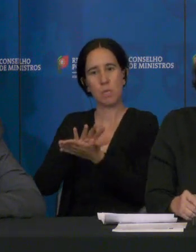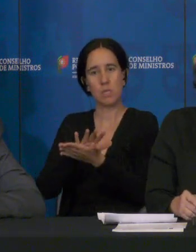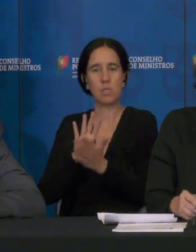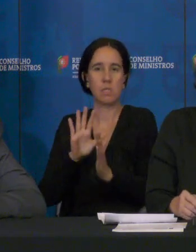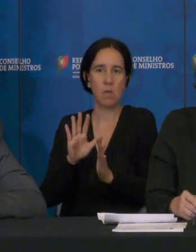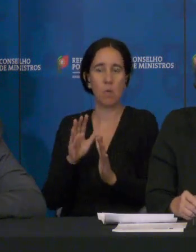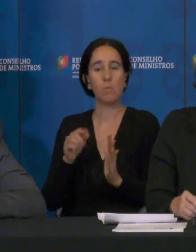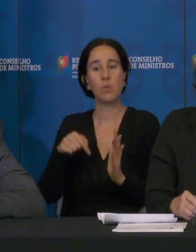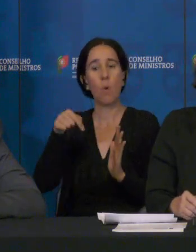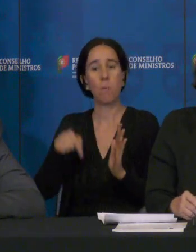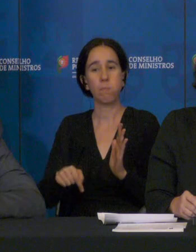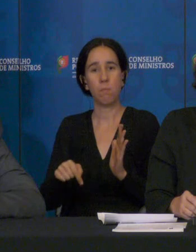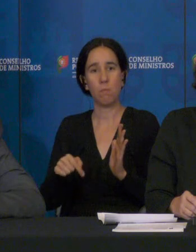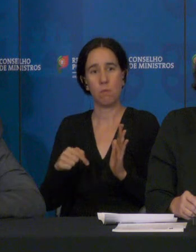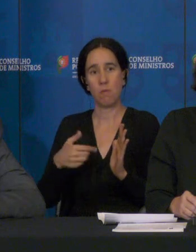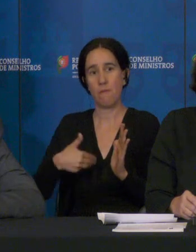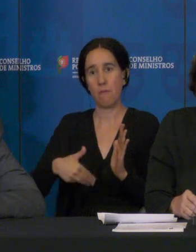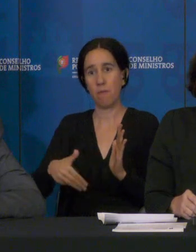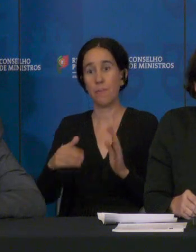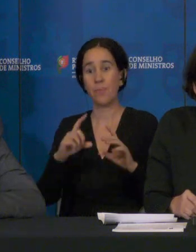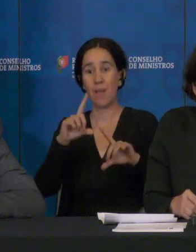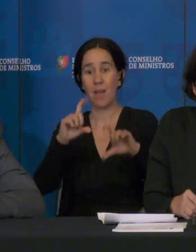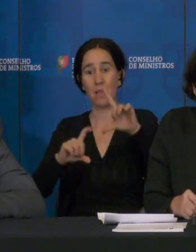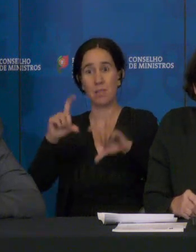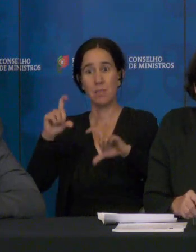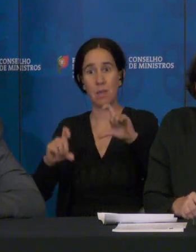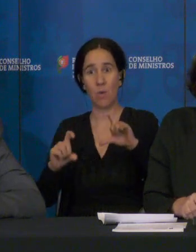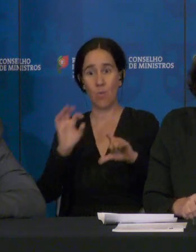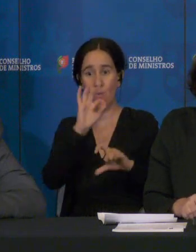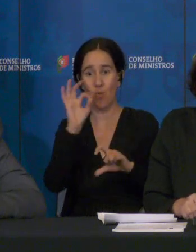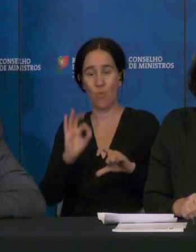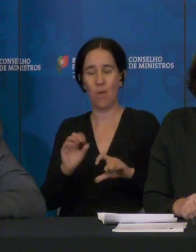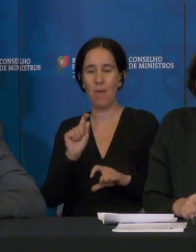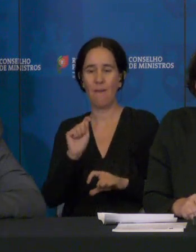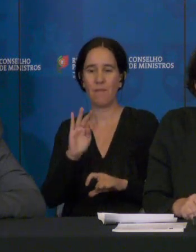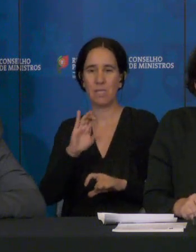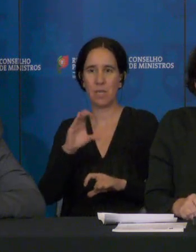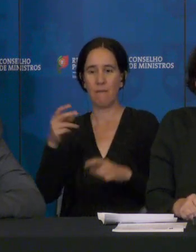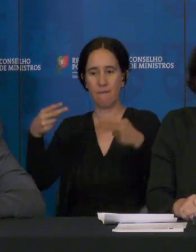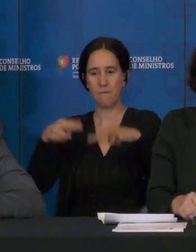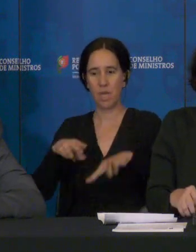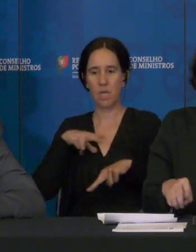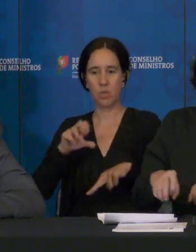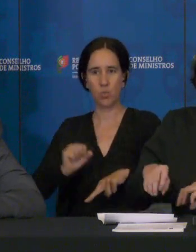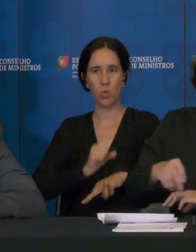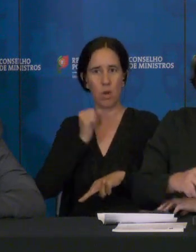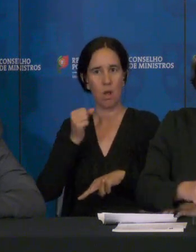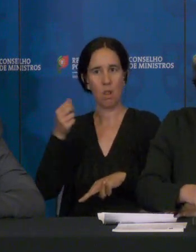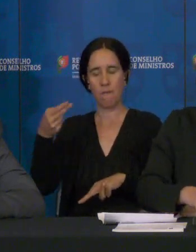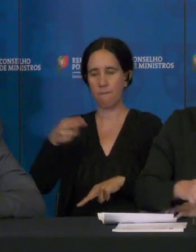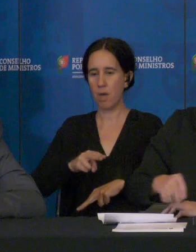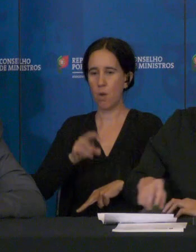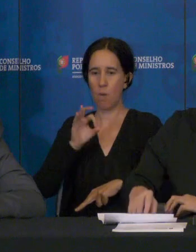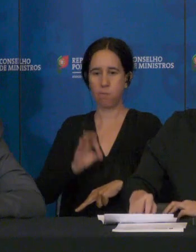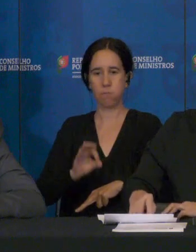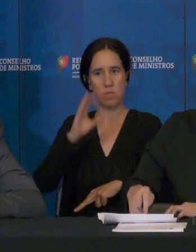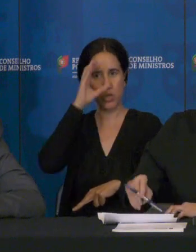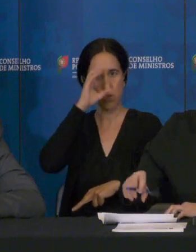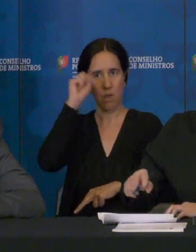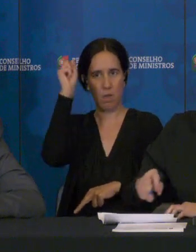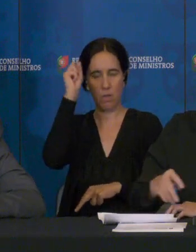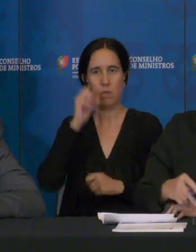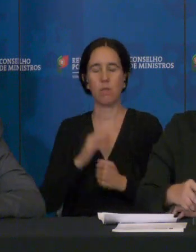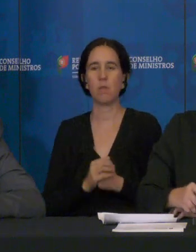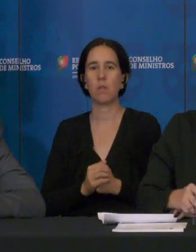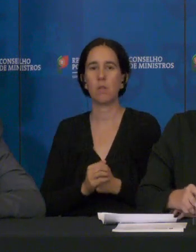portanto, imediatamente as ações da EFASEC, que são objeto da nacionalização, transferem-se para a titularidade do Estado.